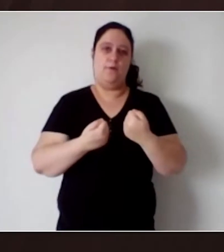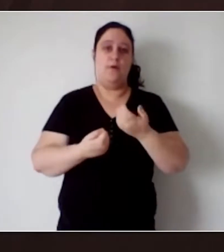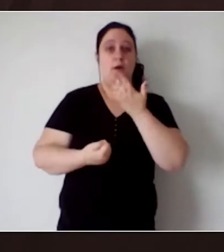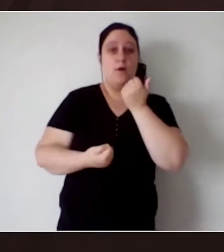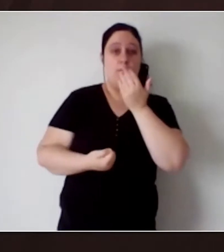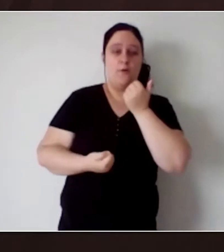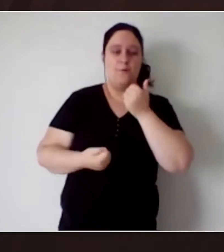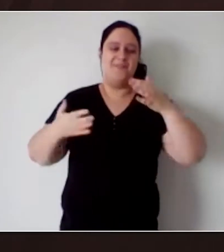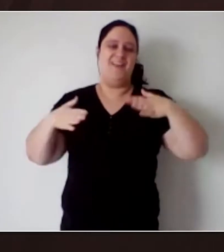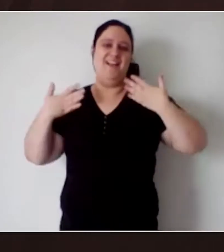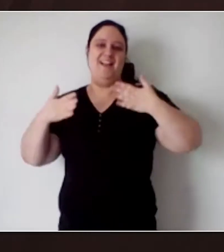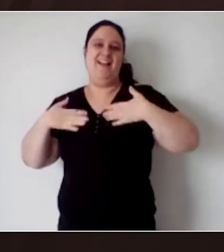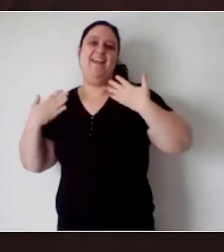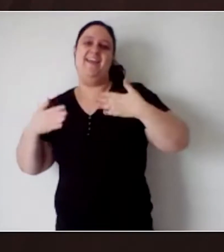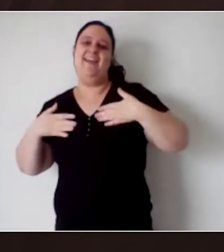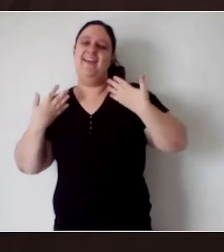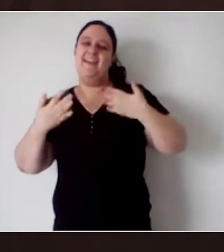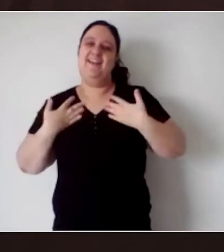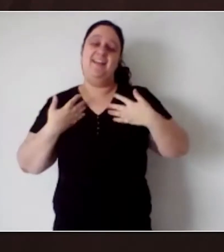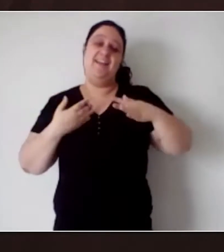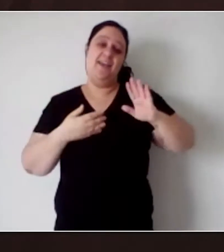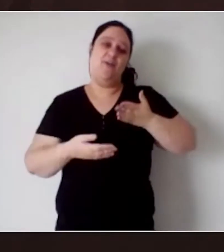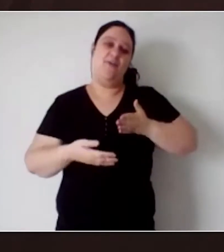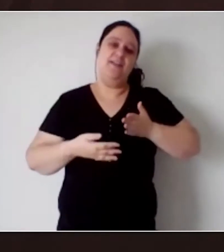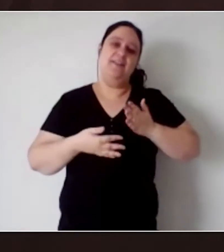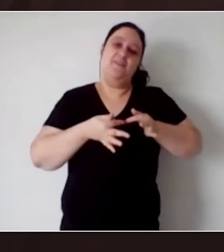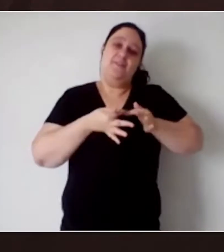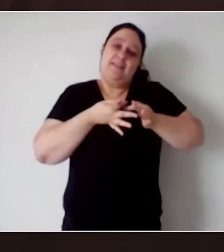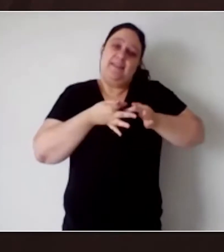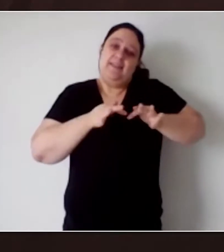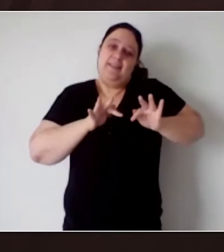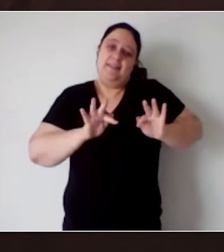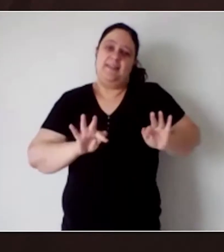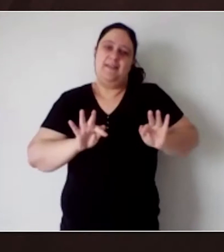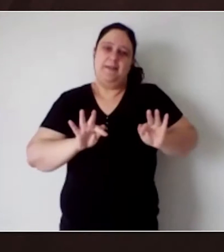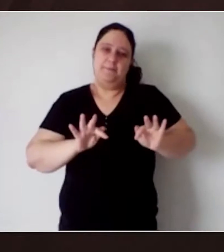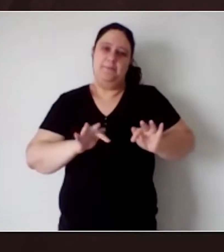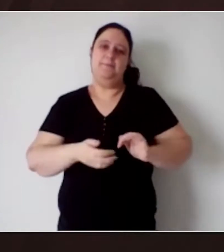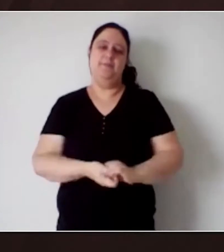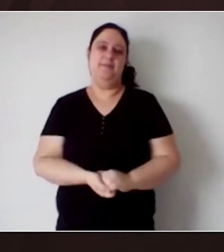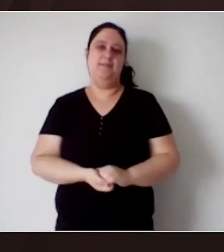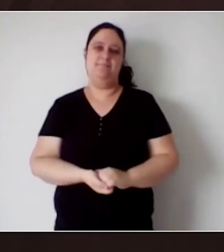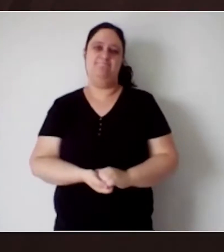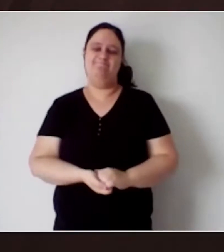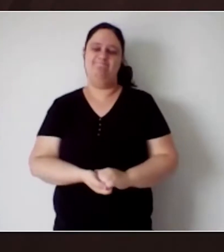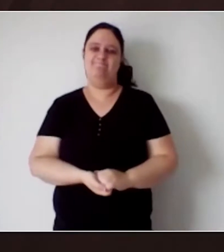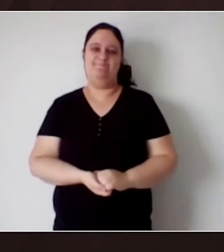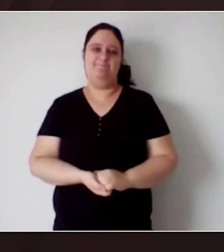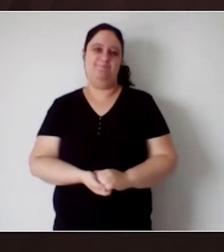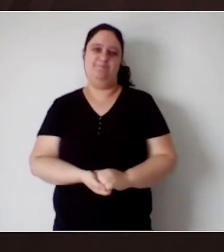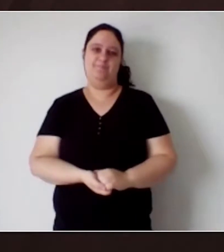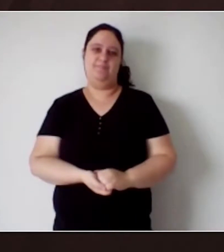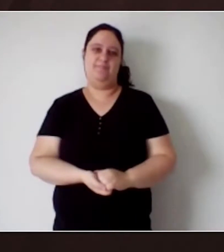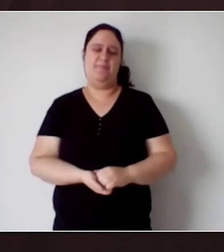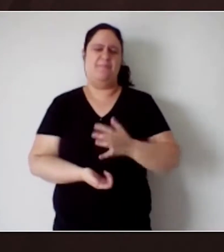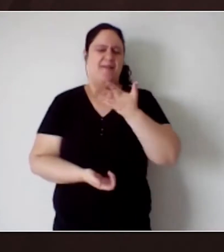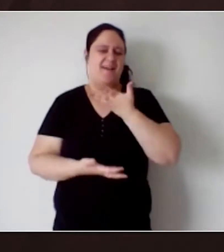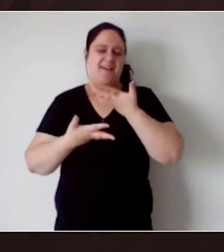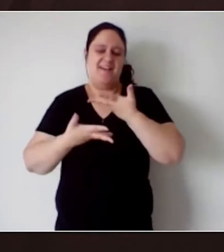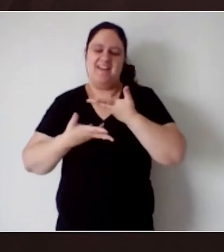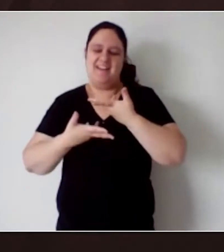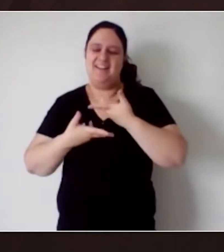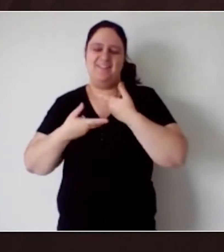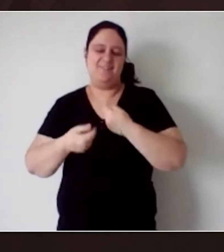e singeleza de coração. Irmãos, é uma coisa impressionante. Quando a fonte da